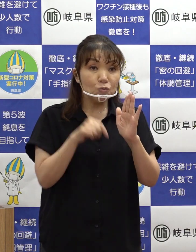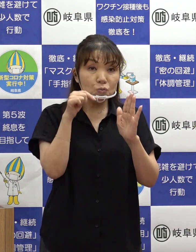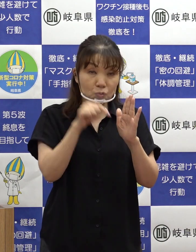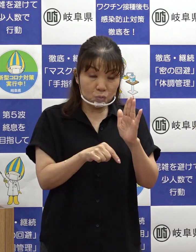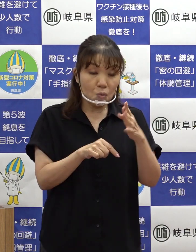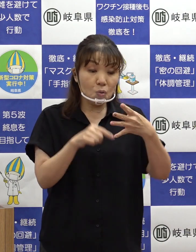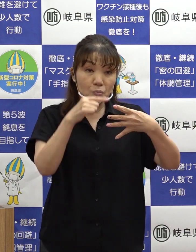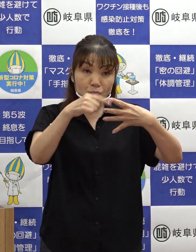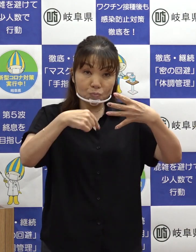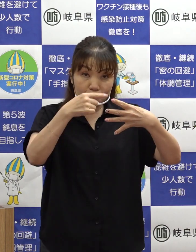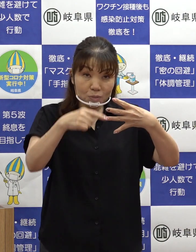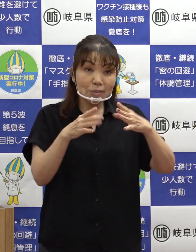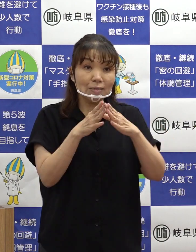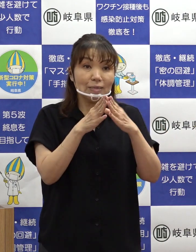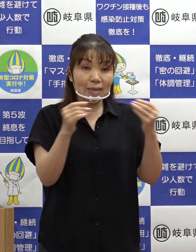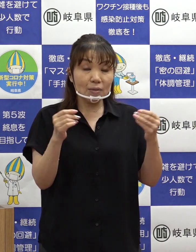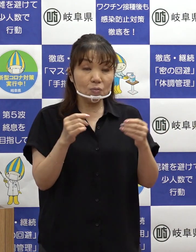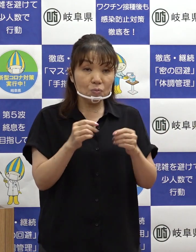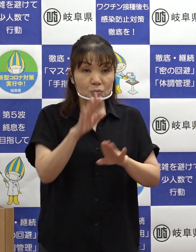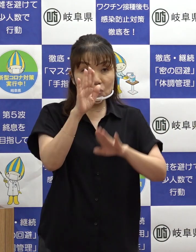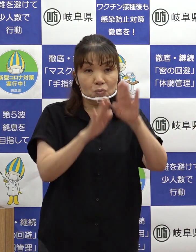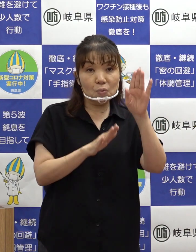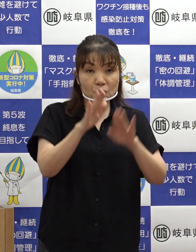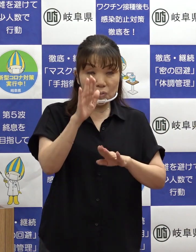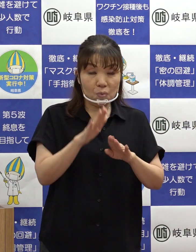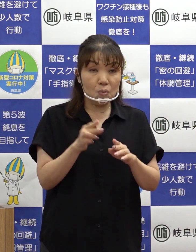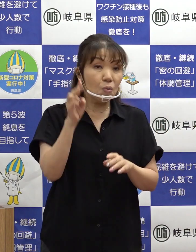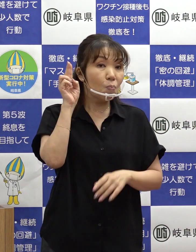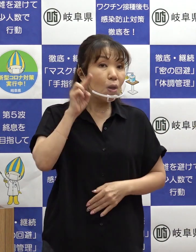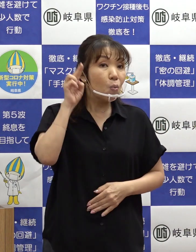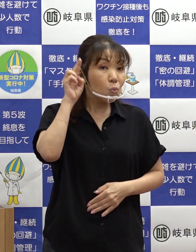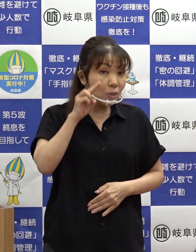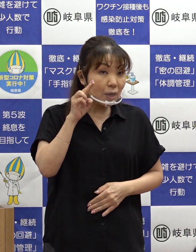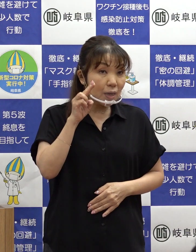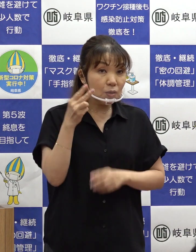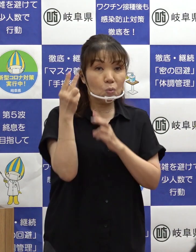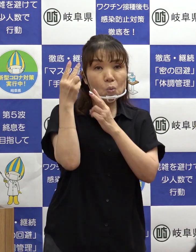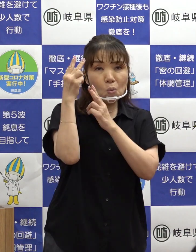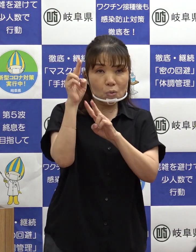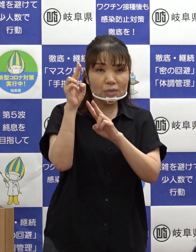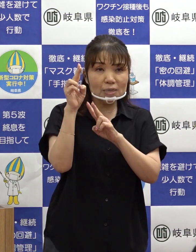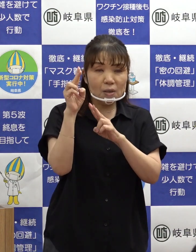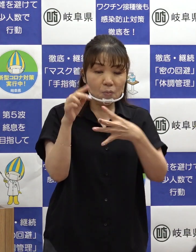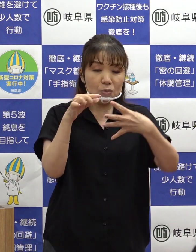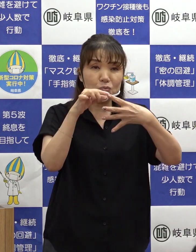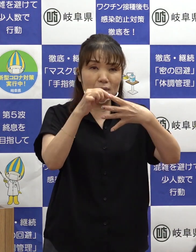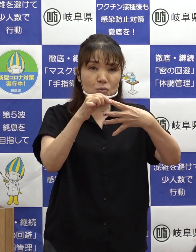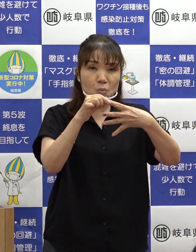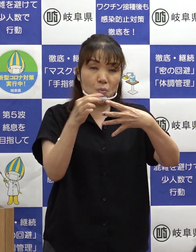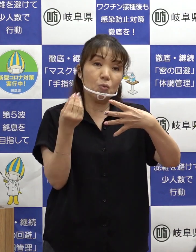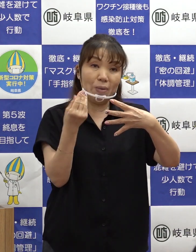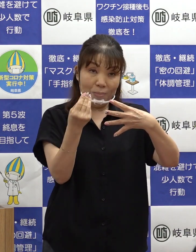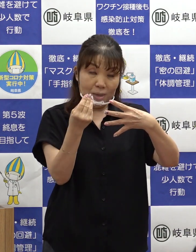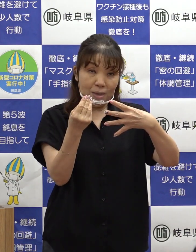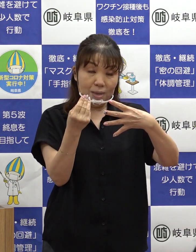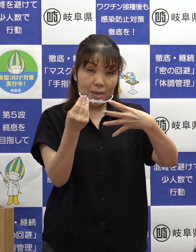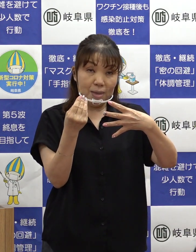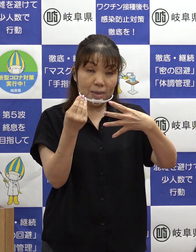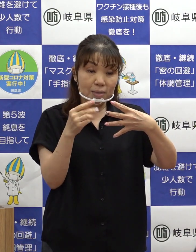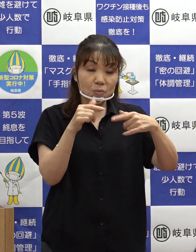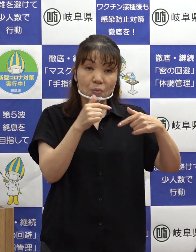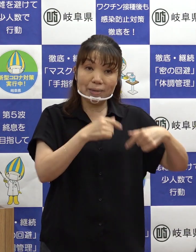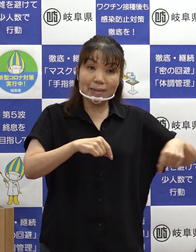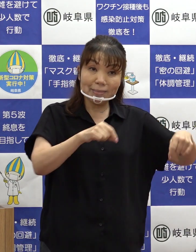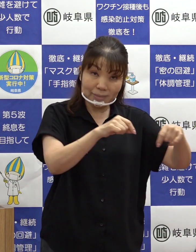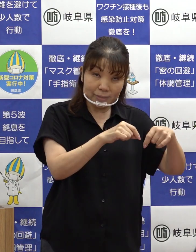これはご覧いただいたとおりでありまして、大阪と沖縄がステージ4、あと関西、